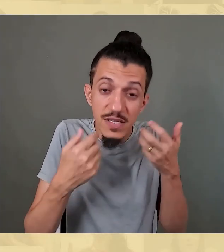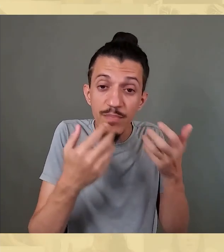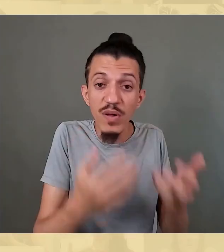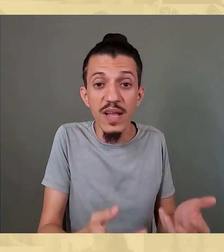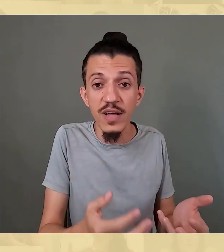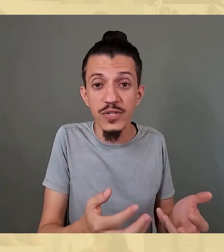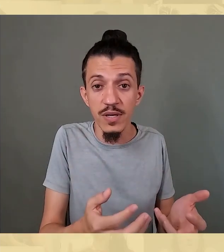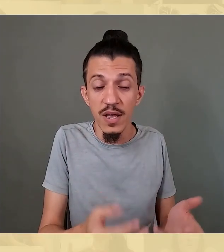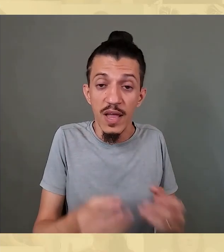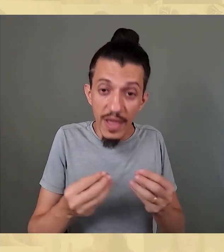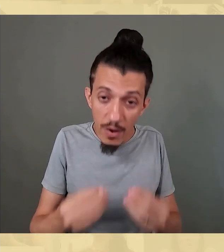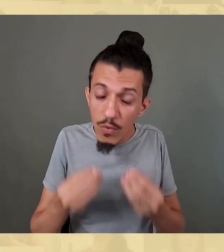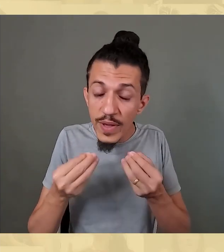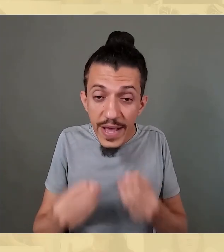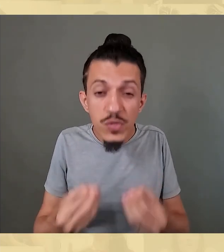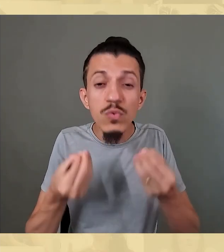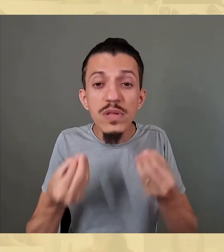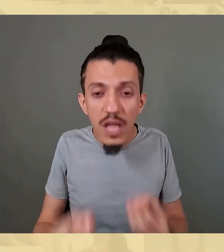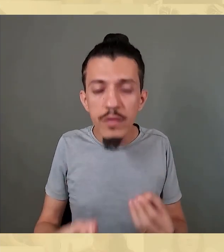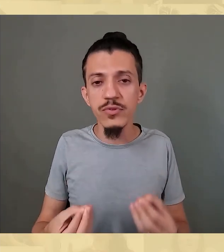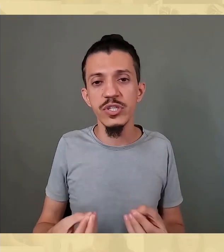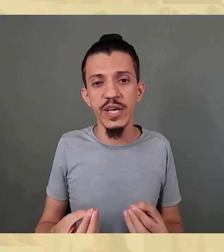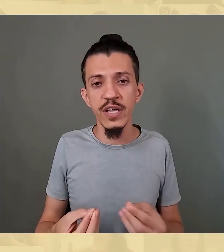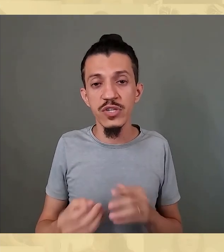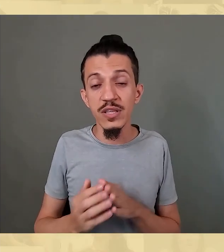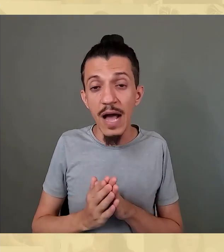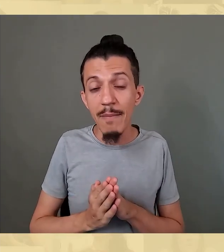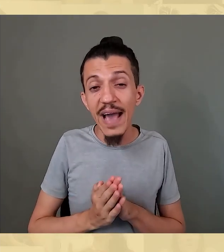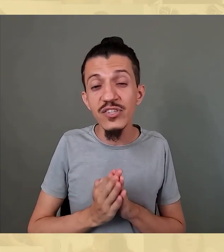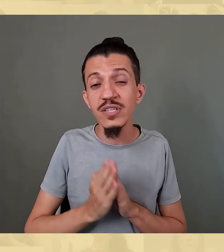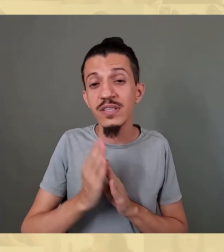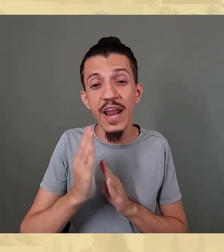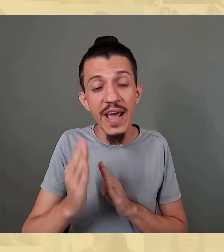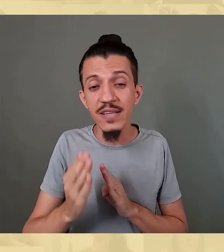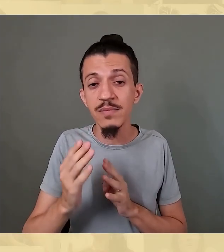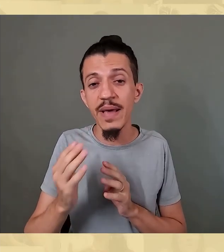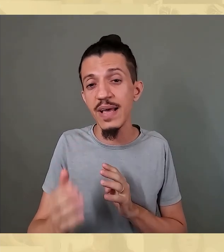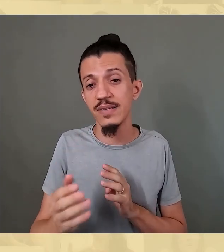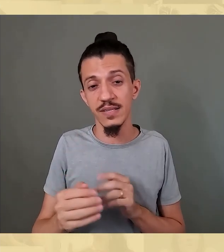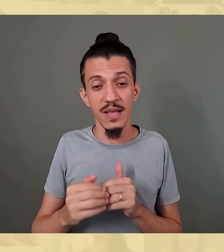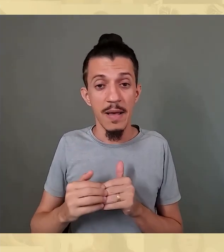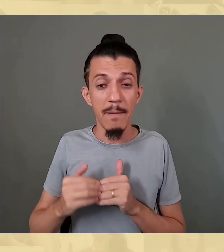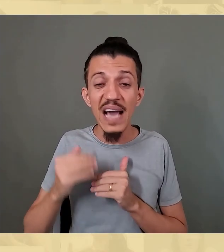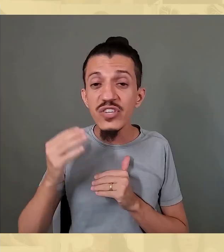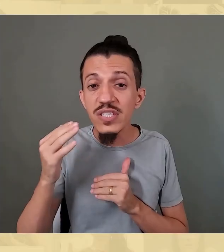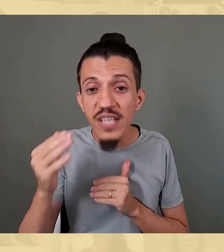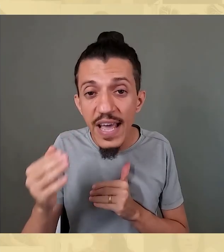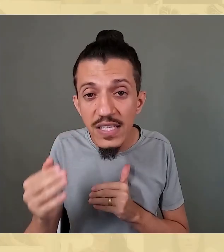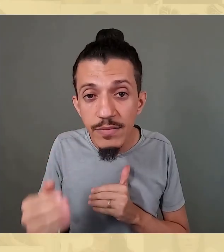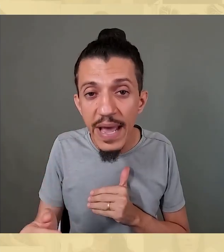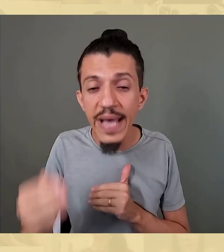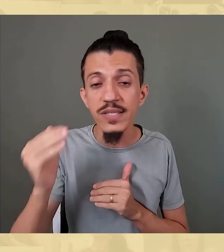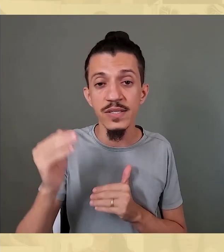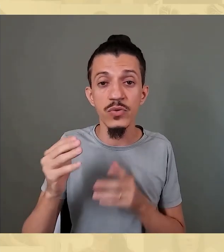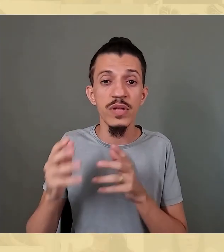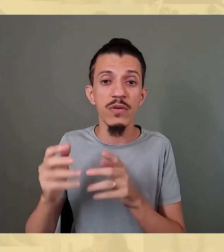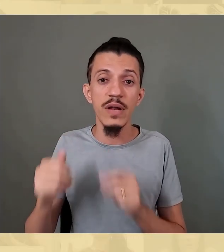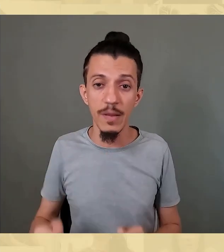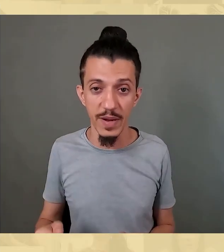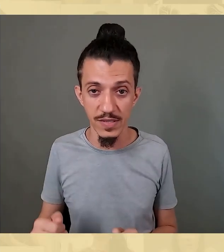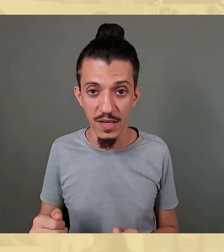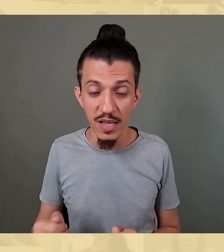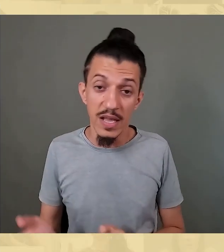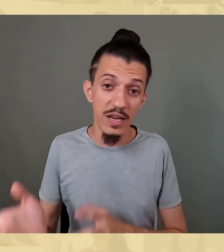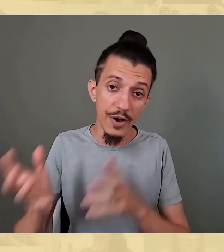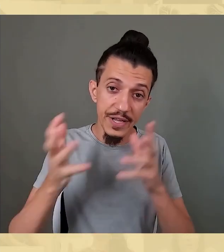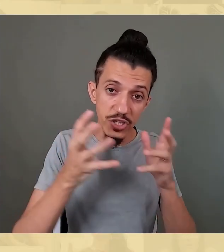mais importante. Eu conheço um tanto de gente que está há mais de 3 meses, mais de 6 meses estudando